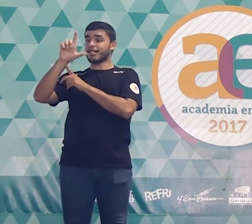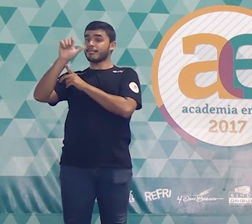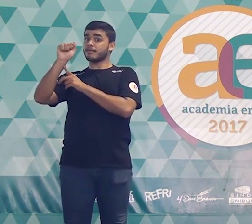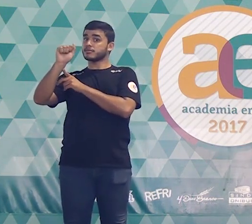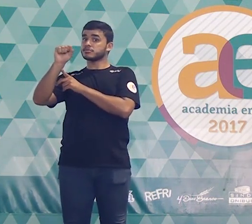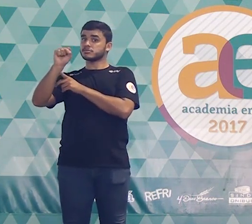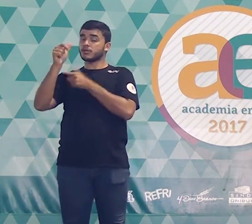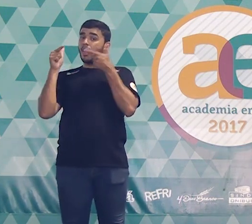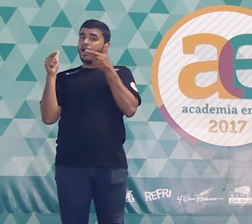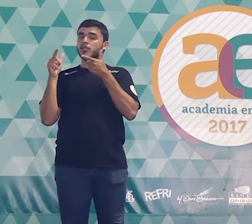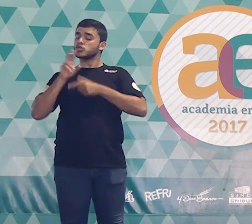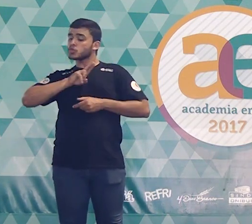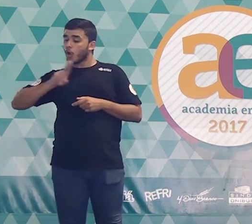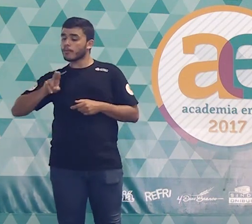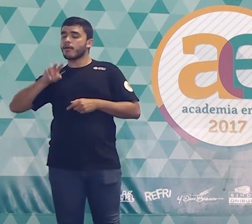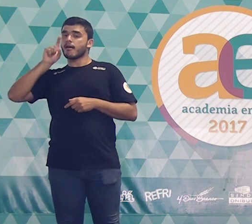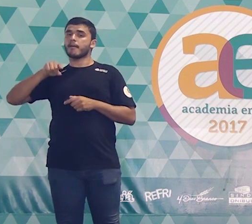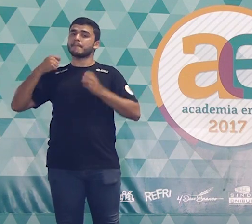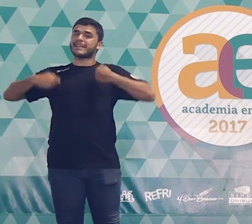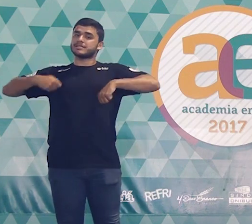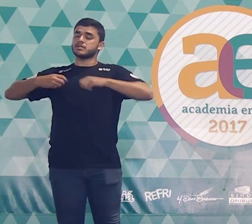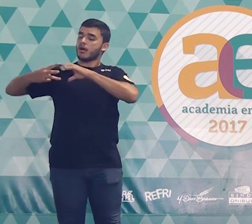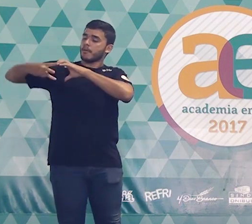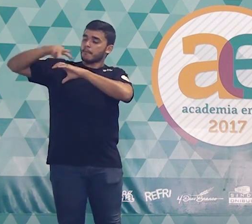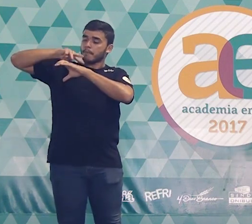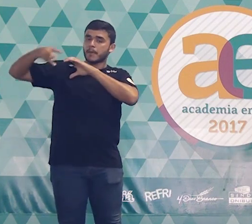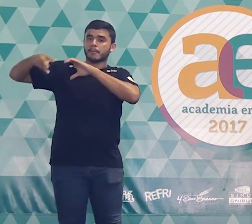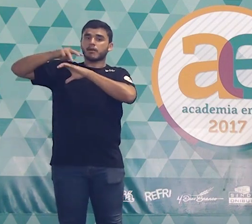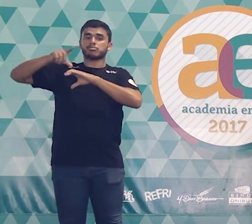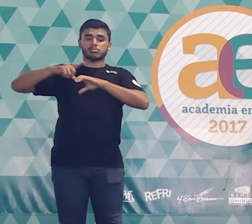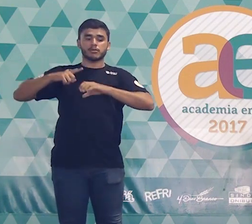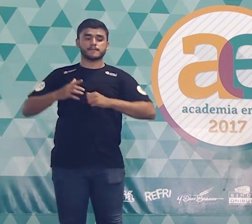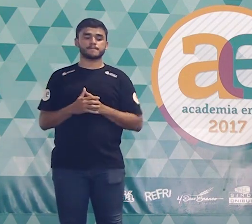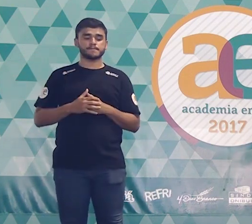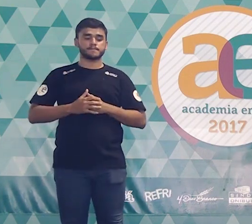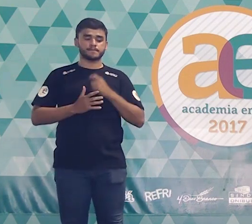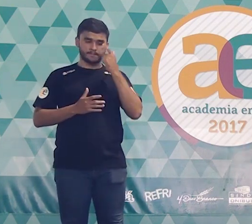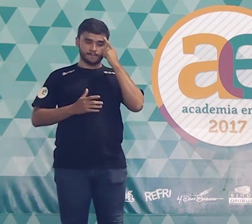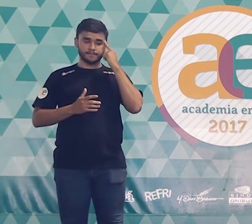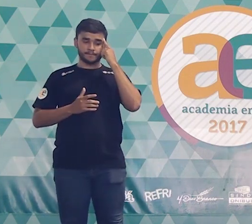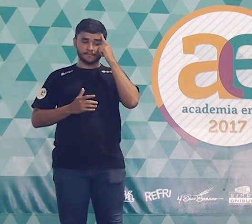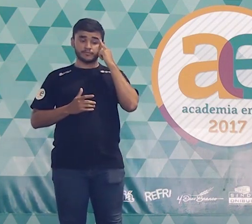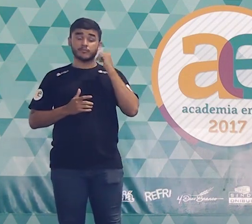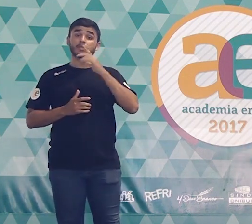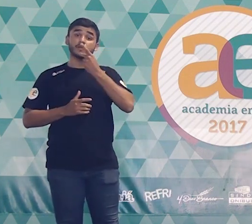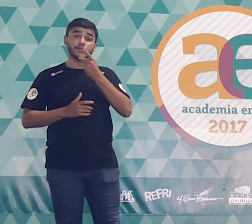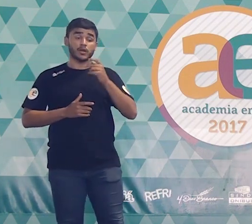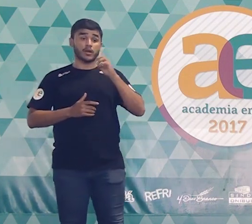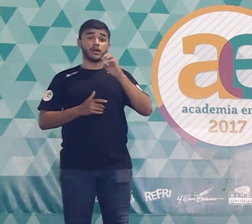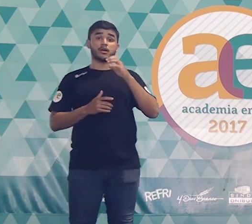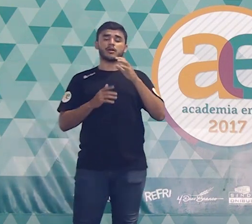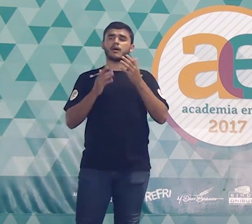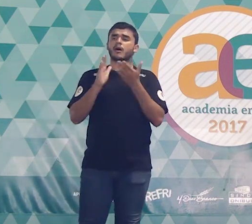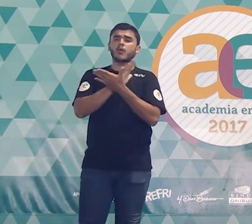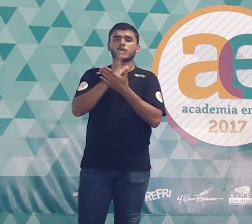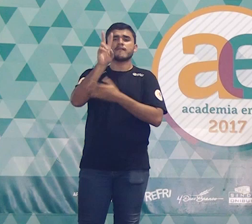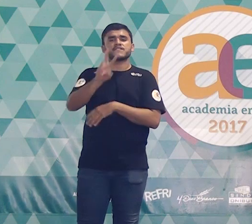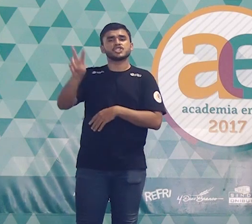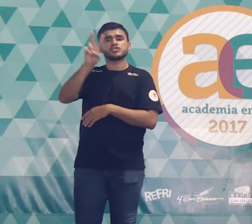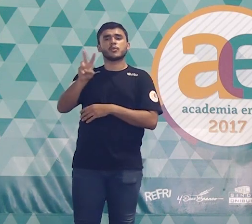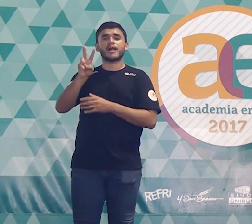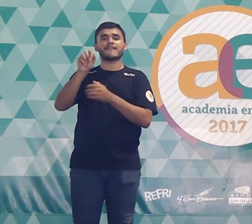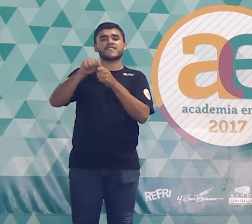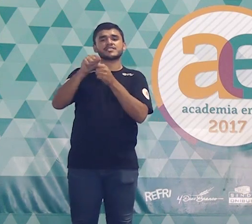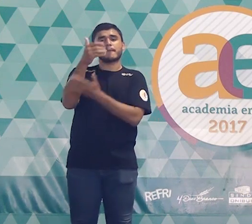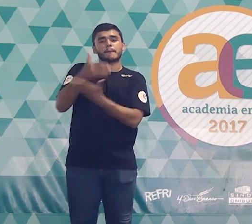por membrana. Porém, para outros autores, e isso é majorante, ou seja, para muitos vestibulares, inclusive